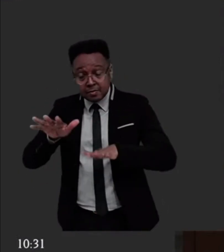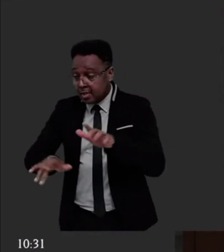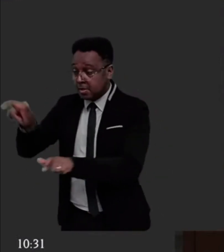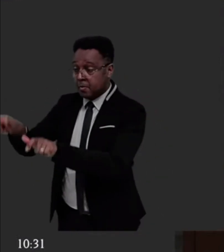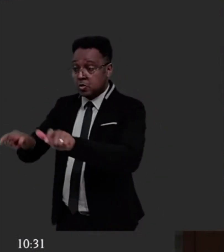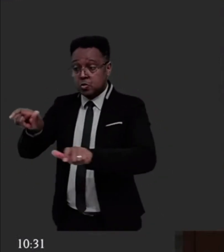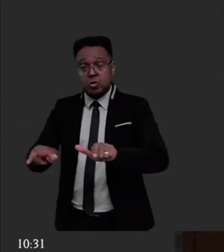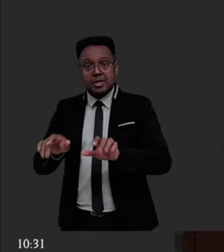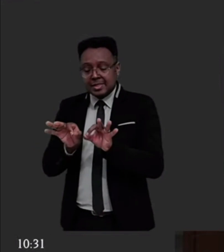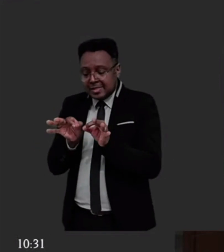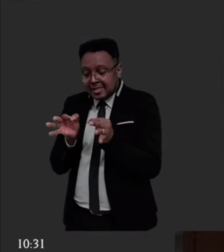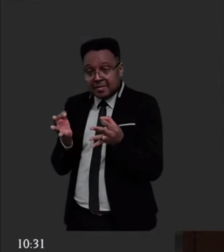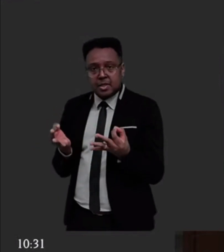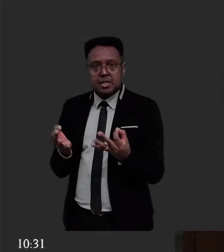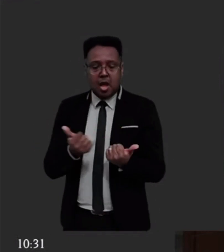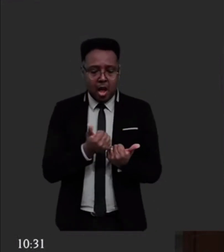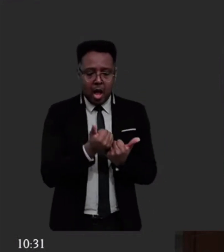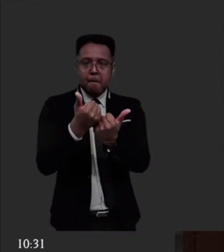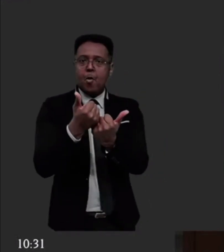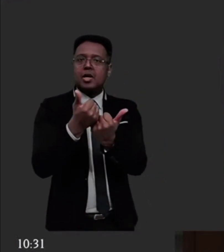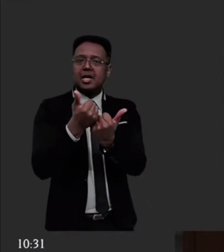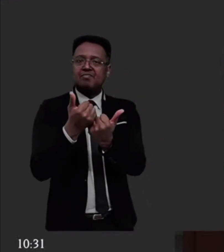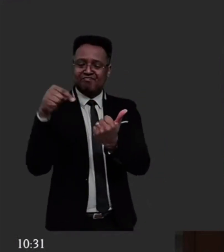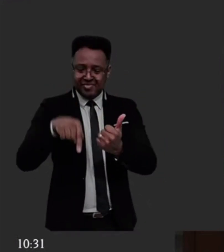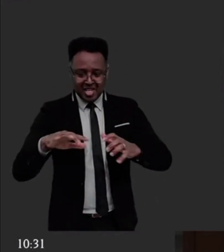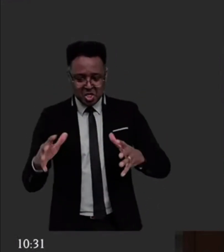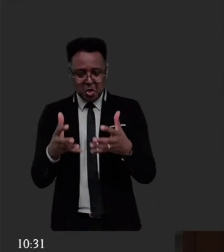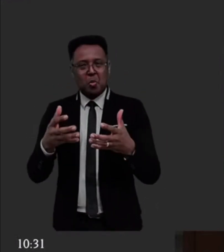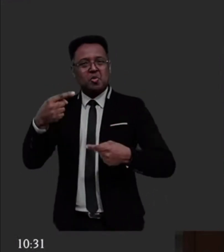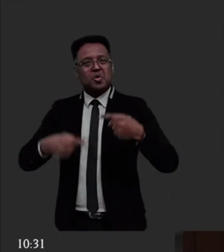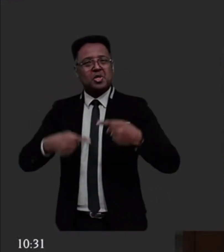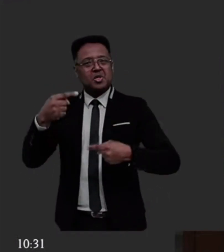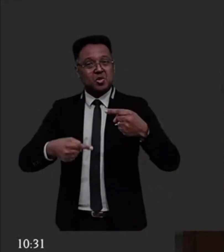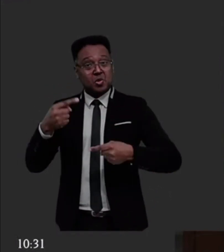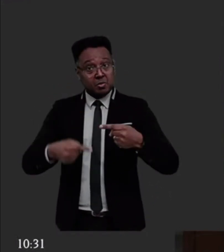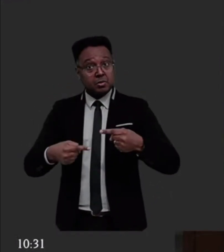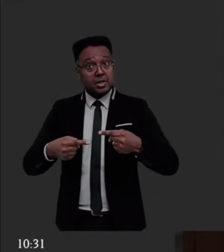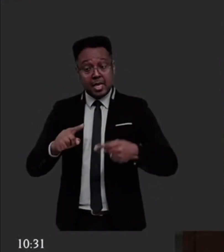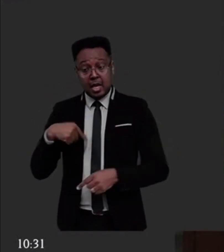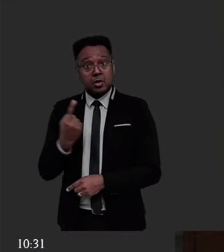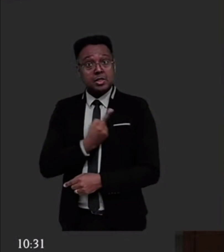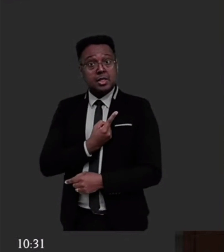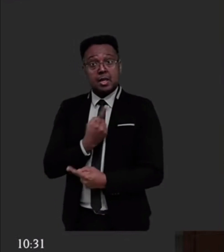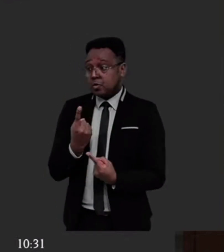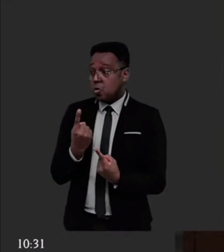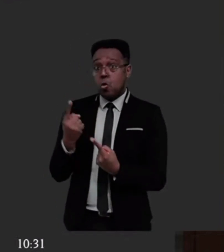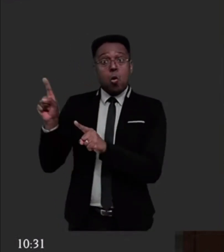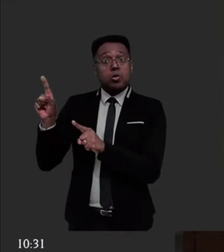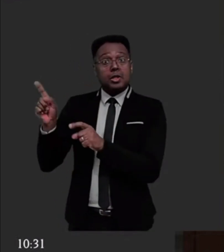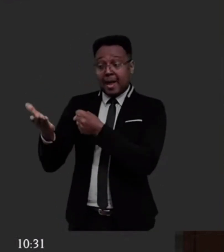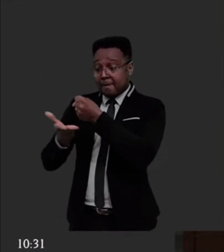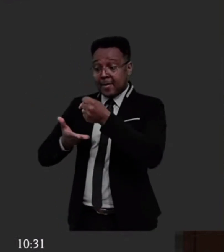apoiar, tornando-se um opositor dos fundamentos da graça do Senhor Jesus. Já se